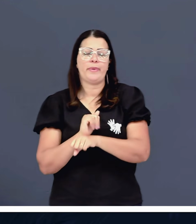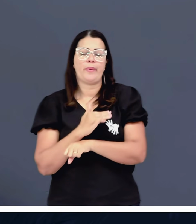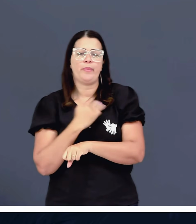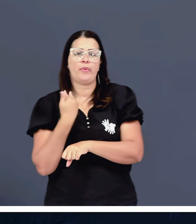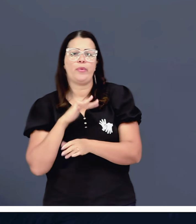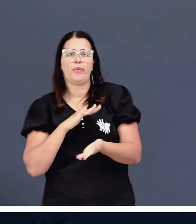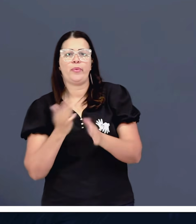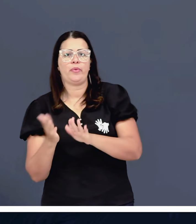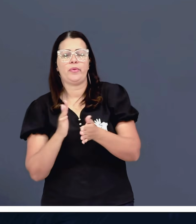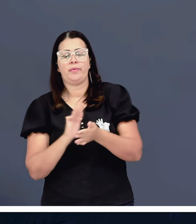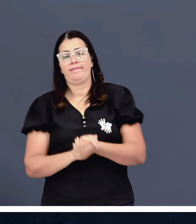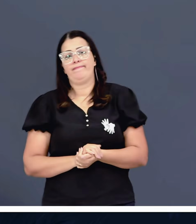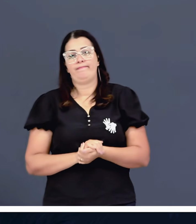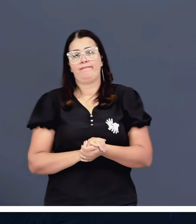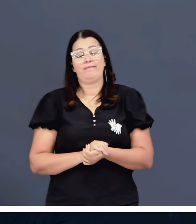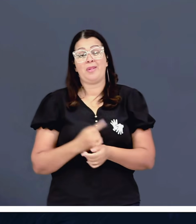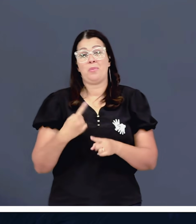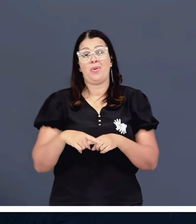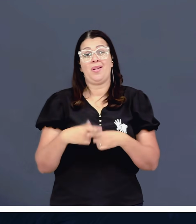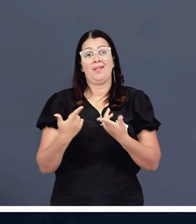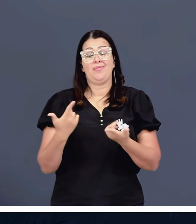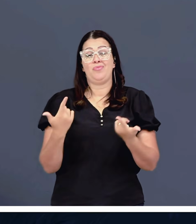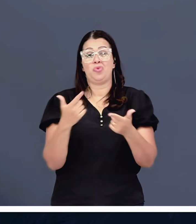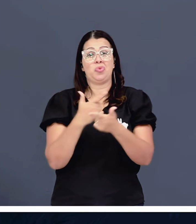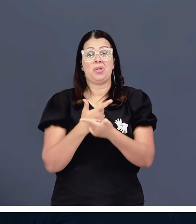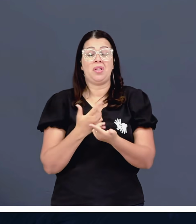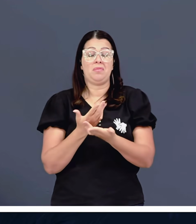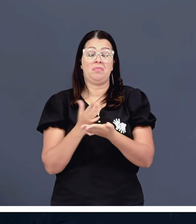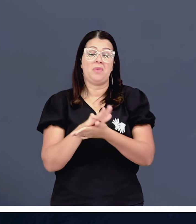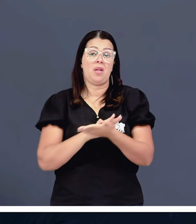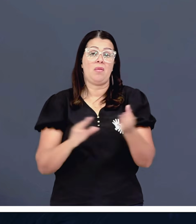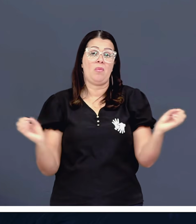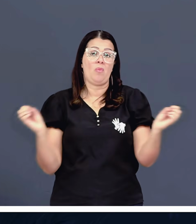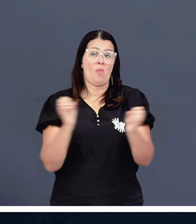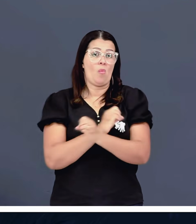morte. Porque não tem de onde tirar, é seca mesmo.